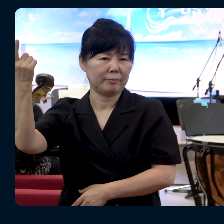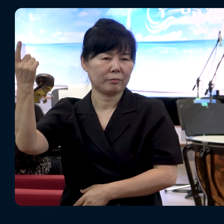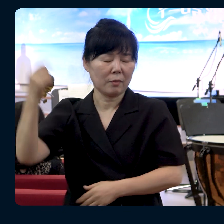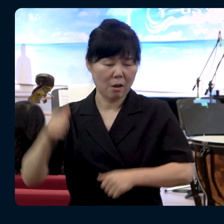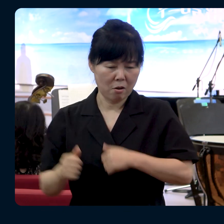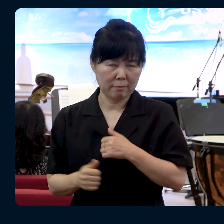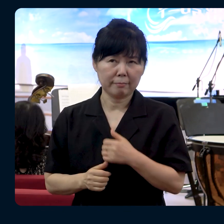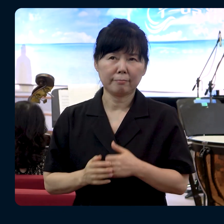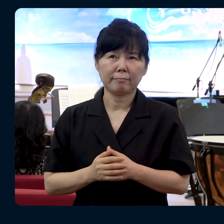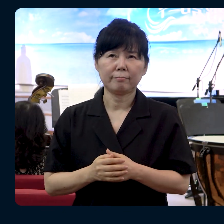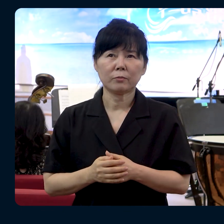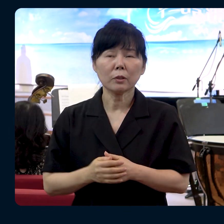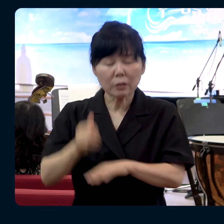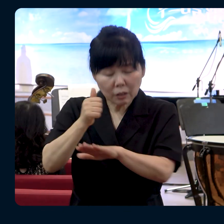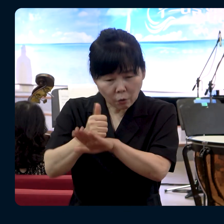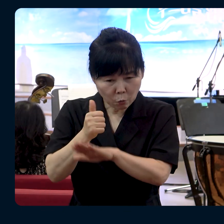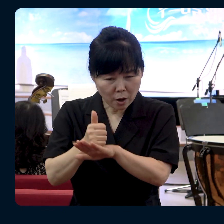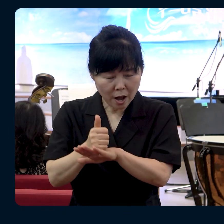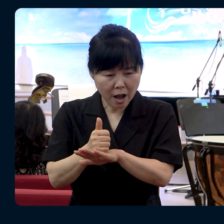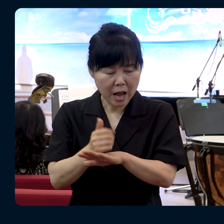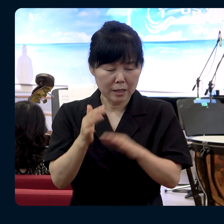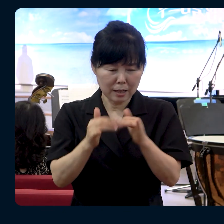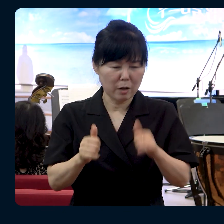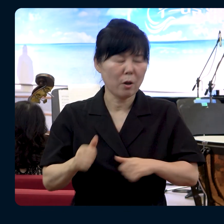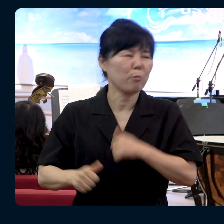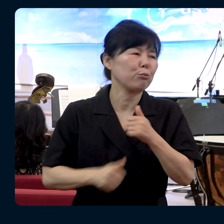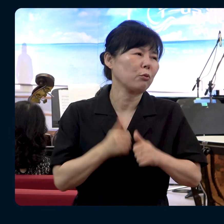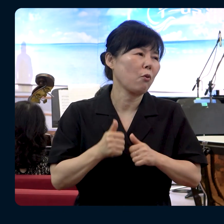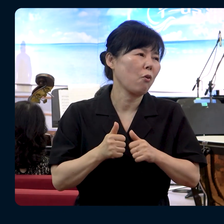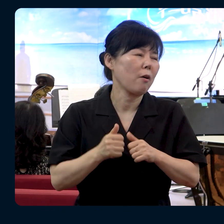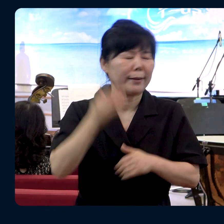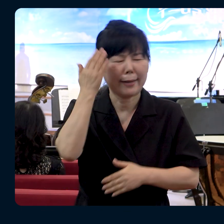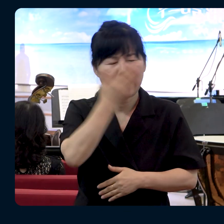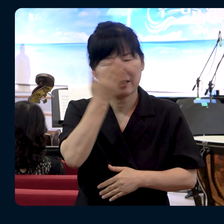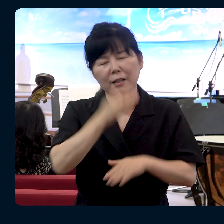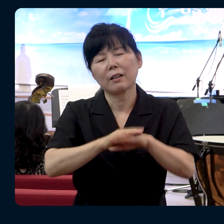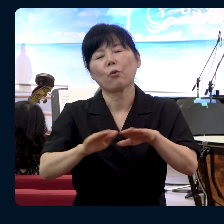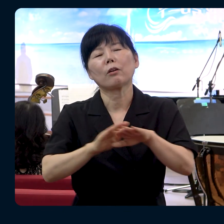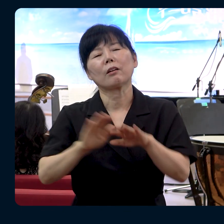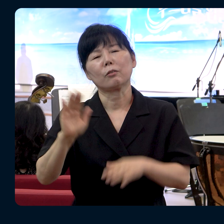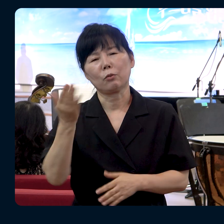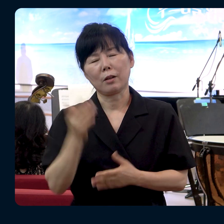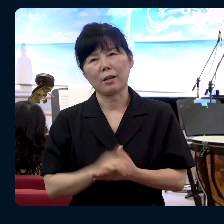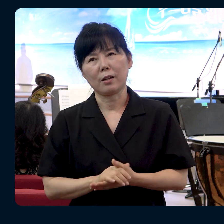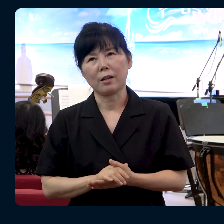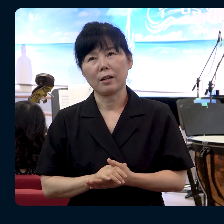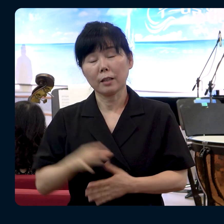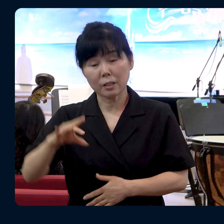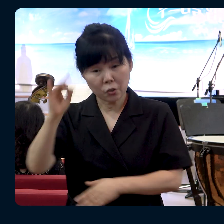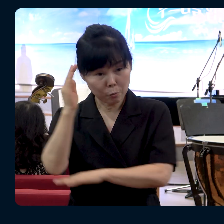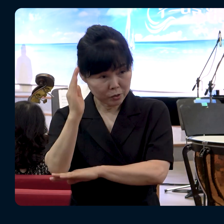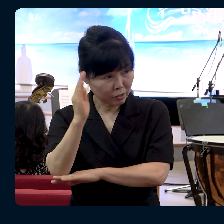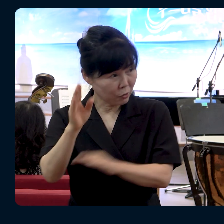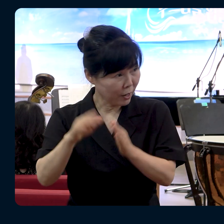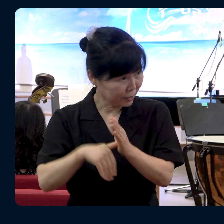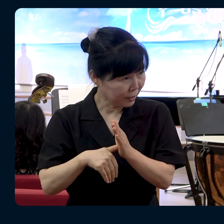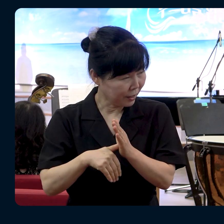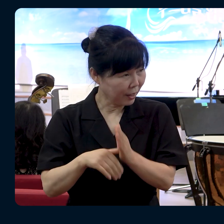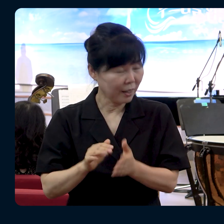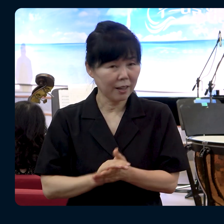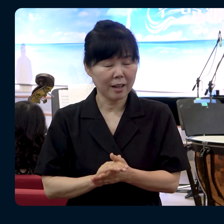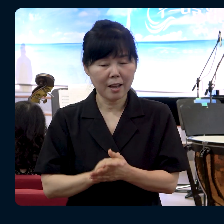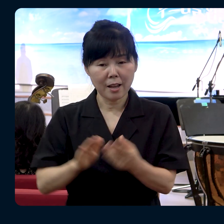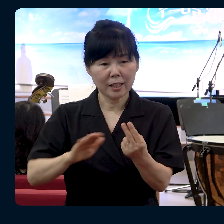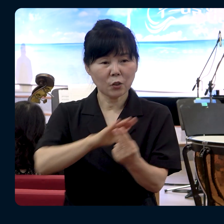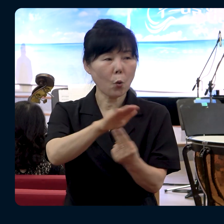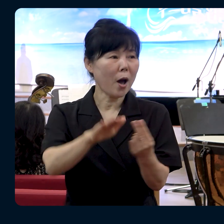덩어리들은 깨끗하게 사라질 수 있을 것입니다. 이제 서두에서 제가 말한 분노의 사람, 우리의 아들 사도